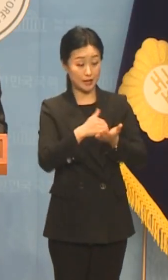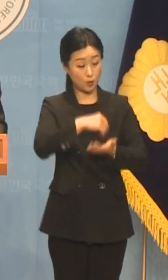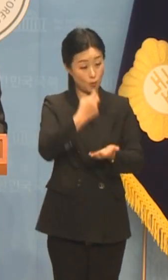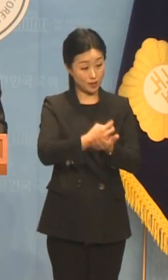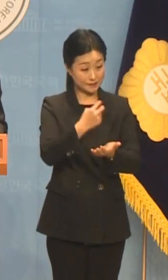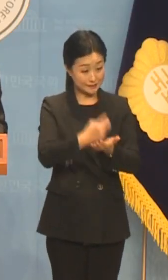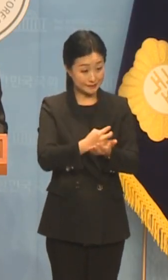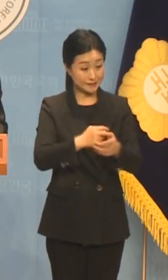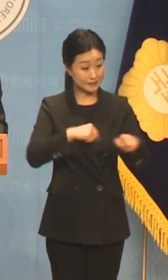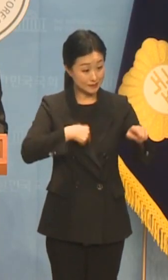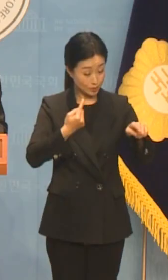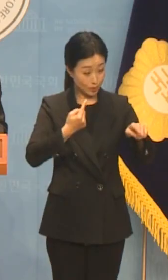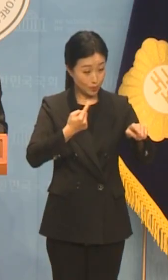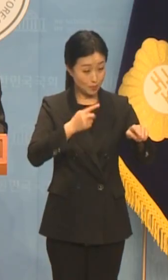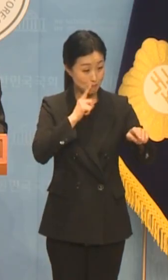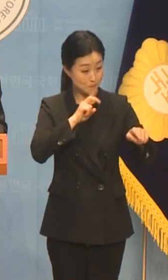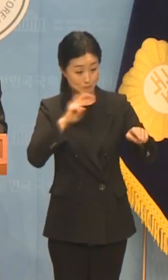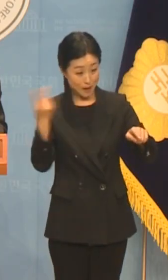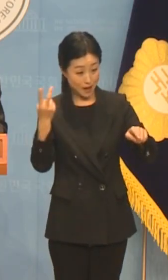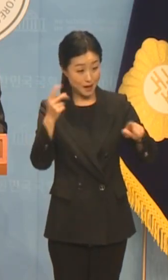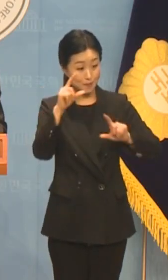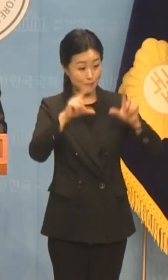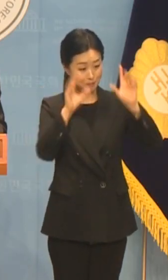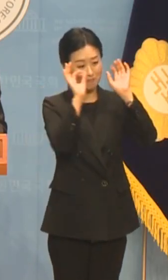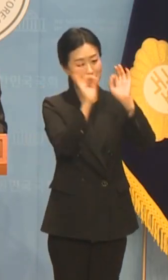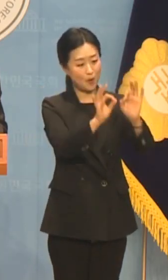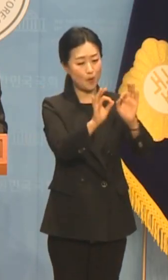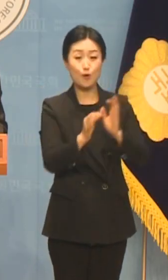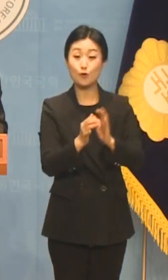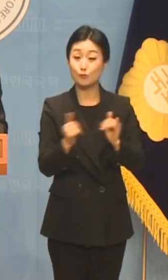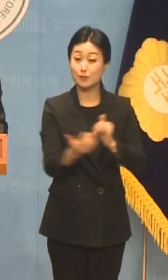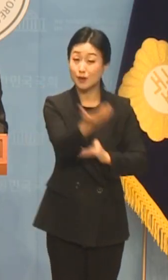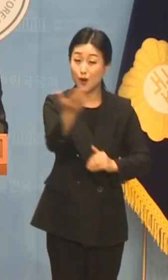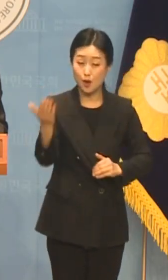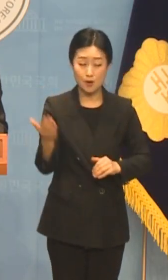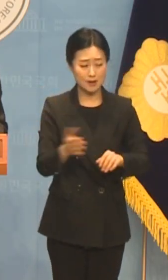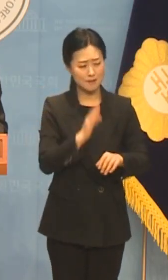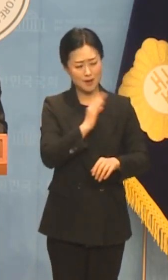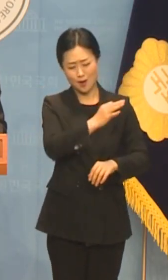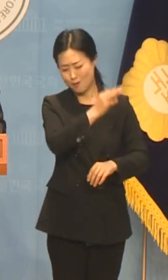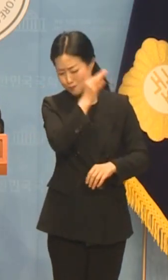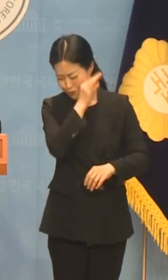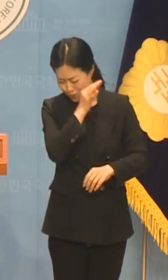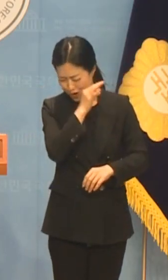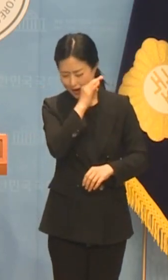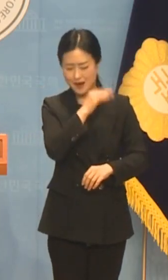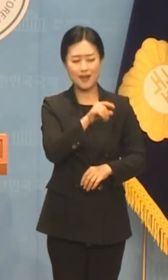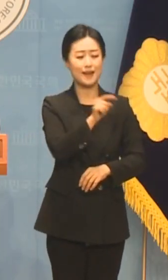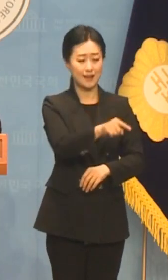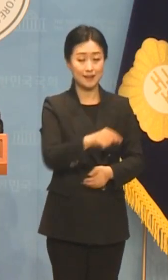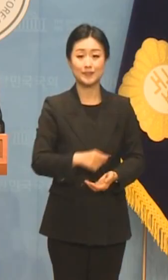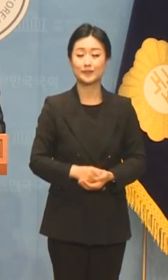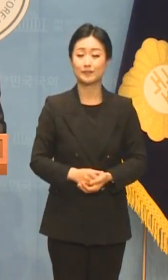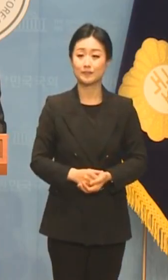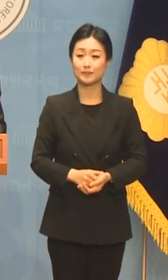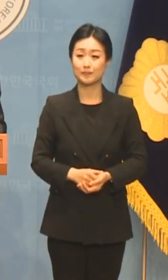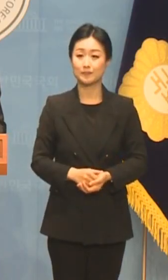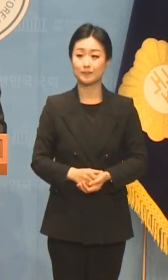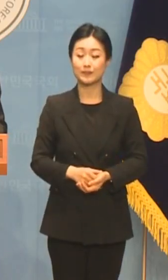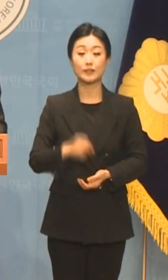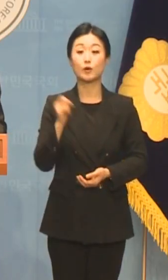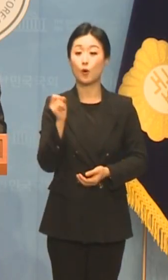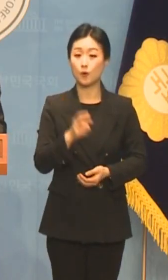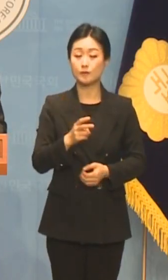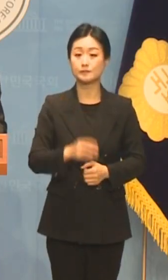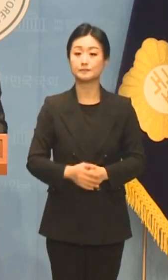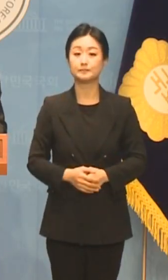원칙을 스스로 뒤집는 형태는 국민 앞에 부끄러운 일이 아닐 수 없습니다. 더욱